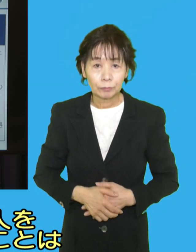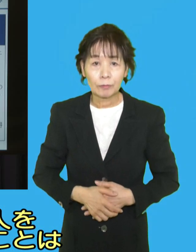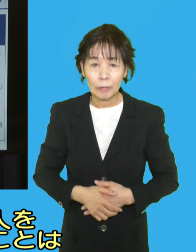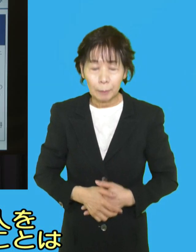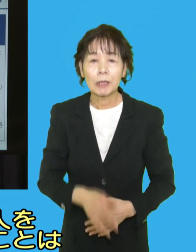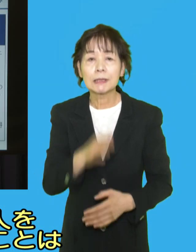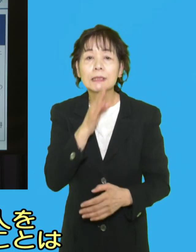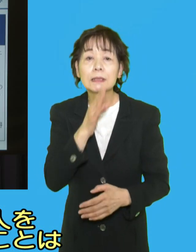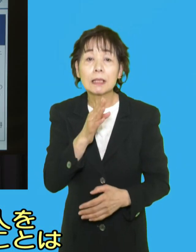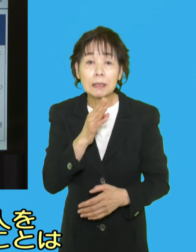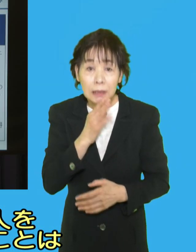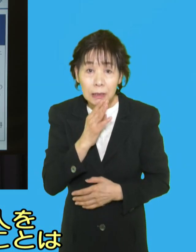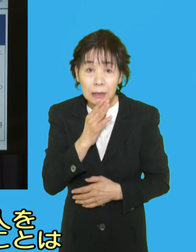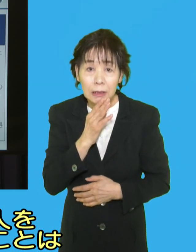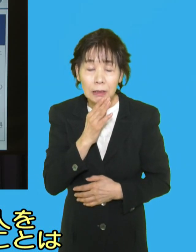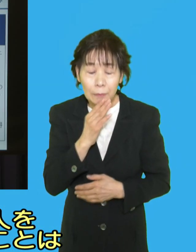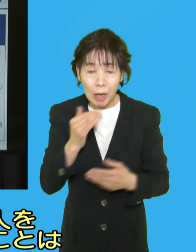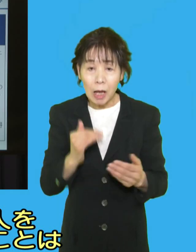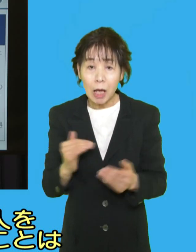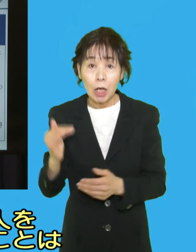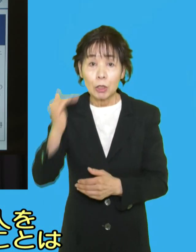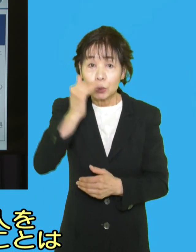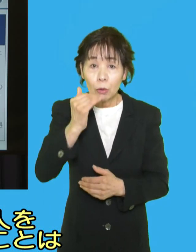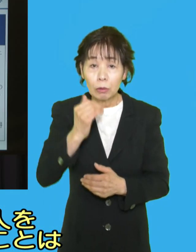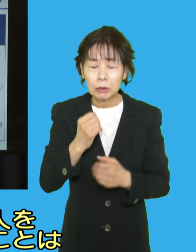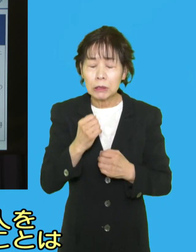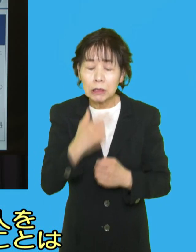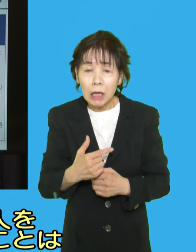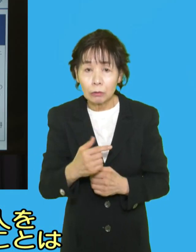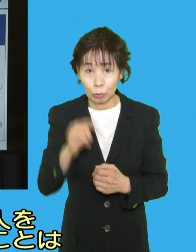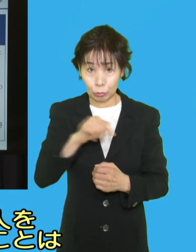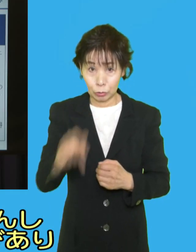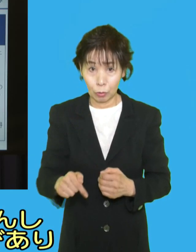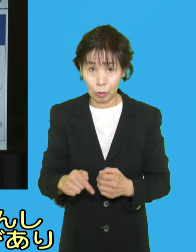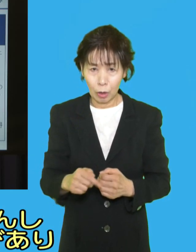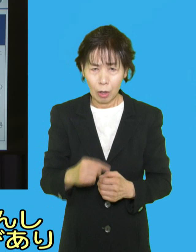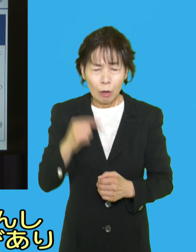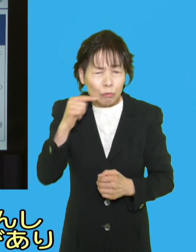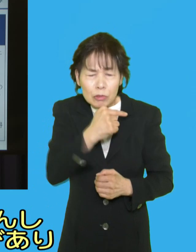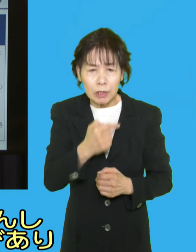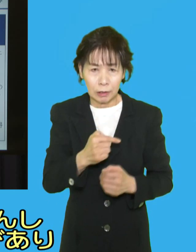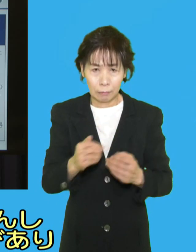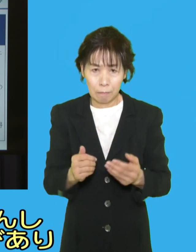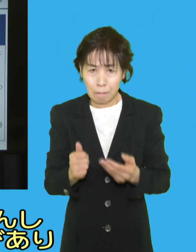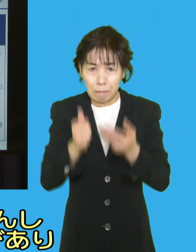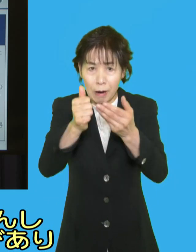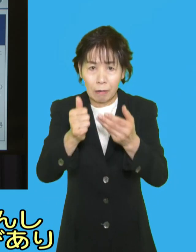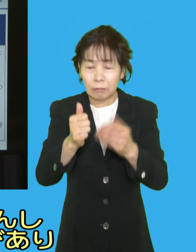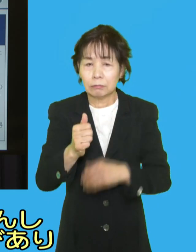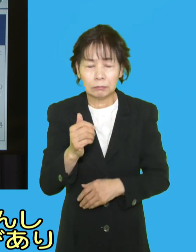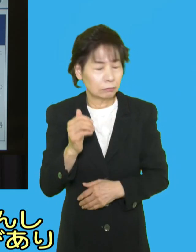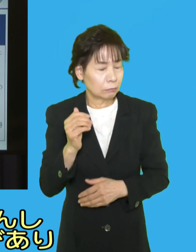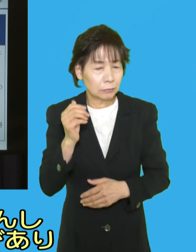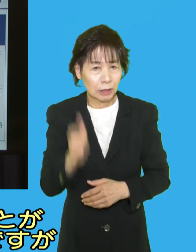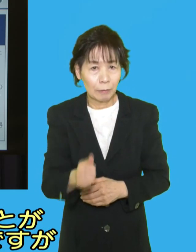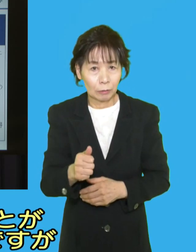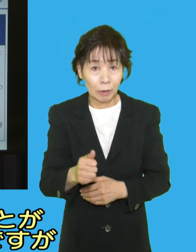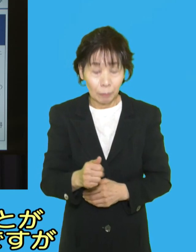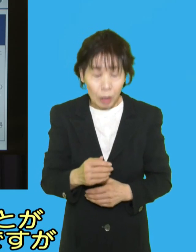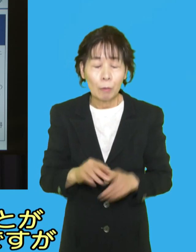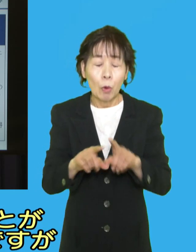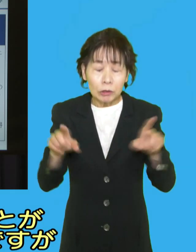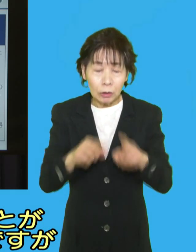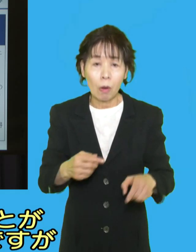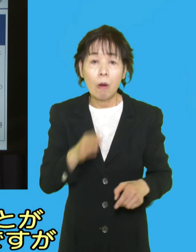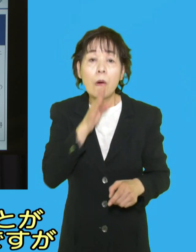実際にその承認 したくない人を無理やりその上げるということはどうしてもできませんので、もちろん本人に意欲があるやる気があ